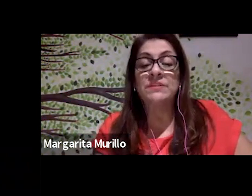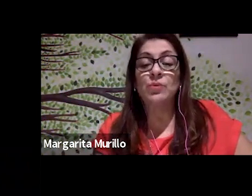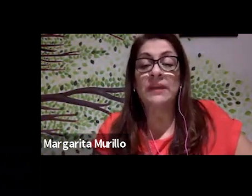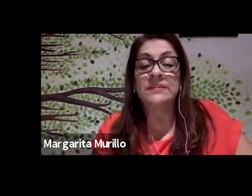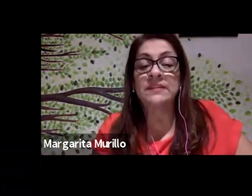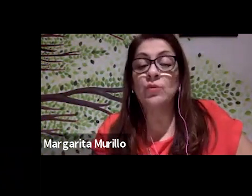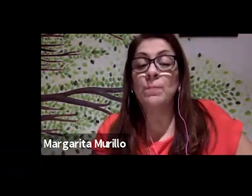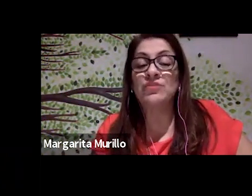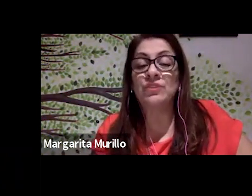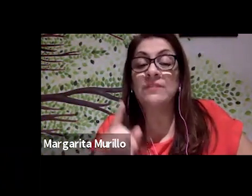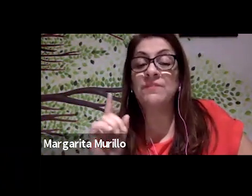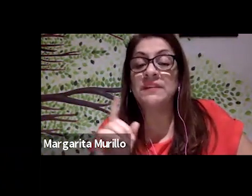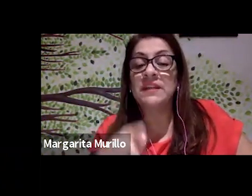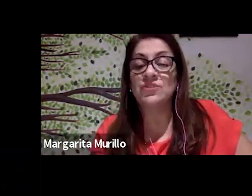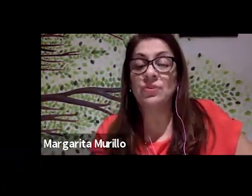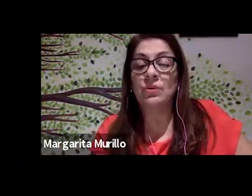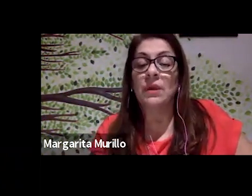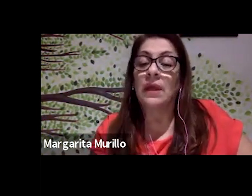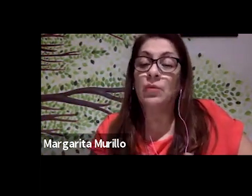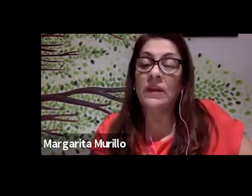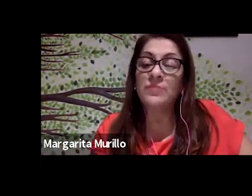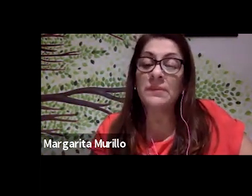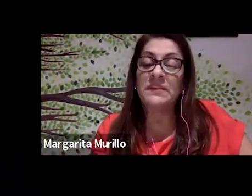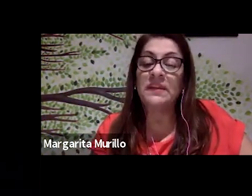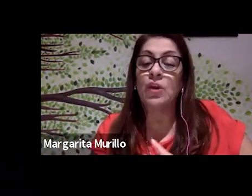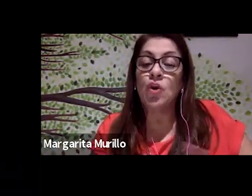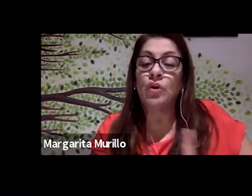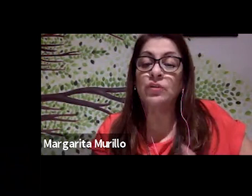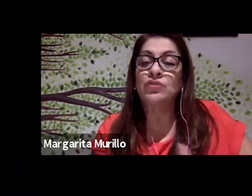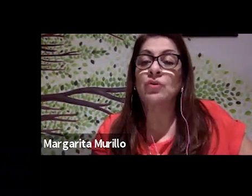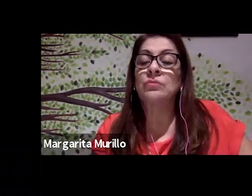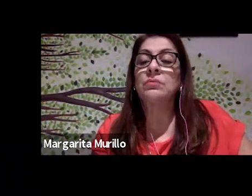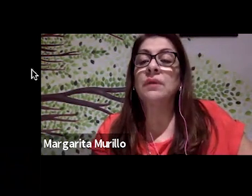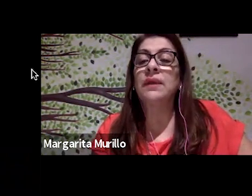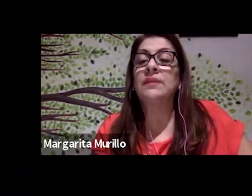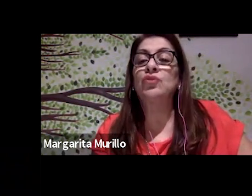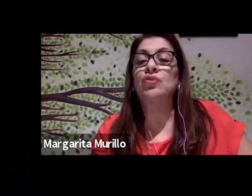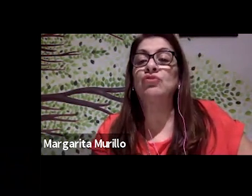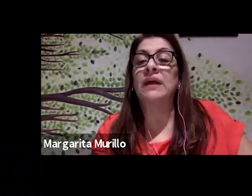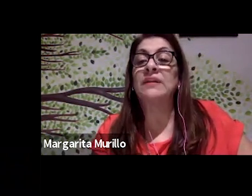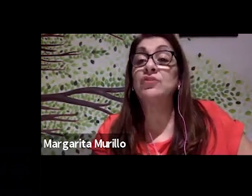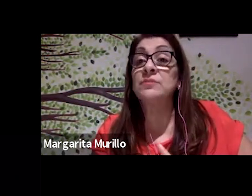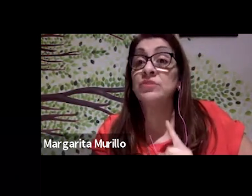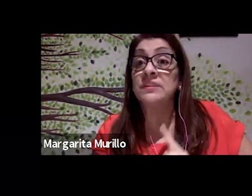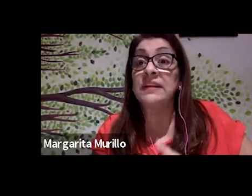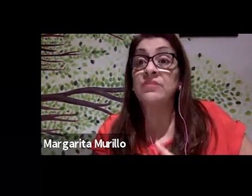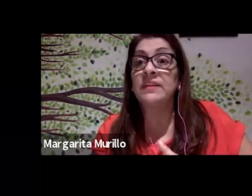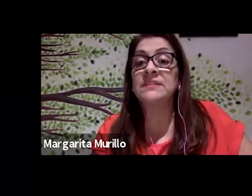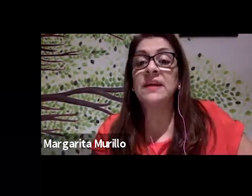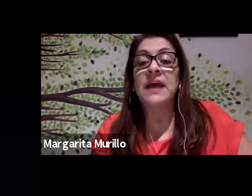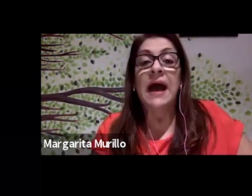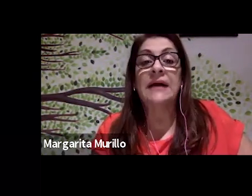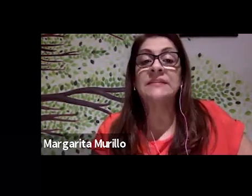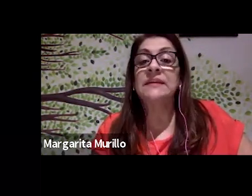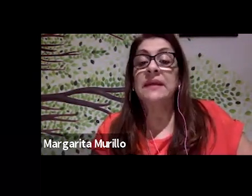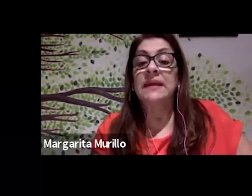hombres y mujeres crear un personaje ficticio el cual les permite ser lo que no son en el entorno real entonces Muchas de las